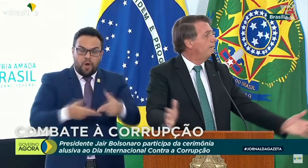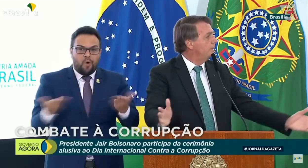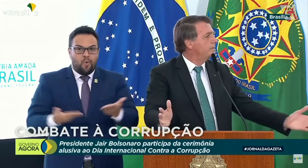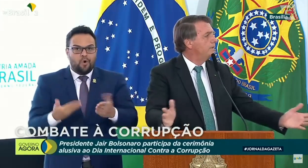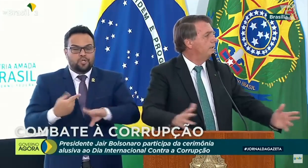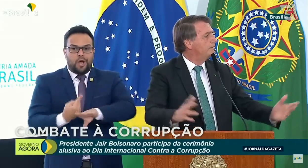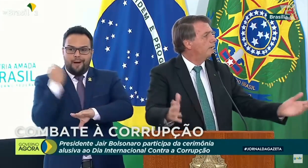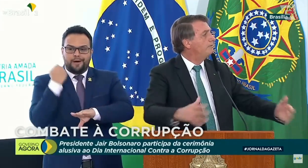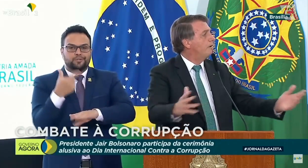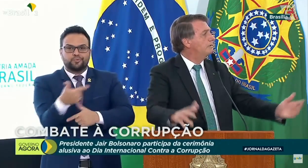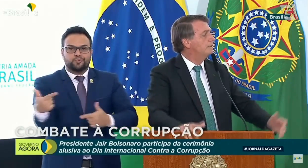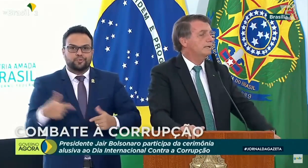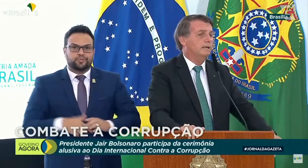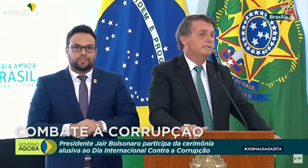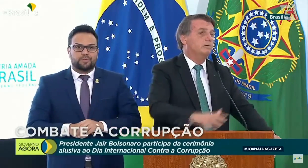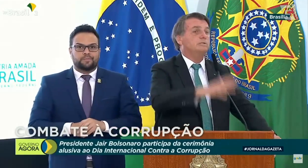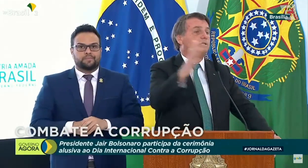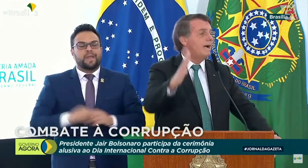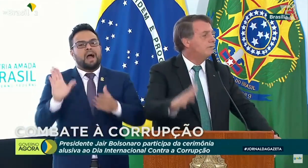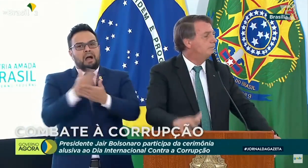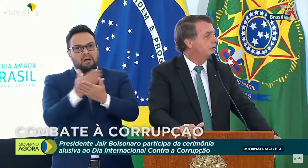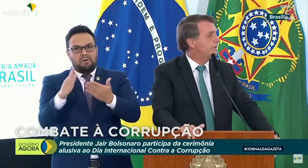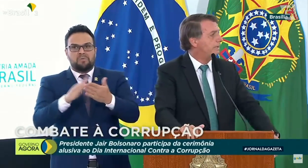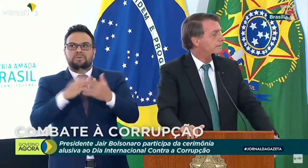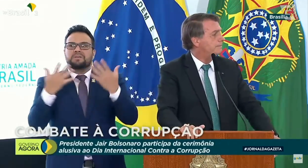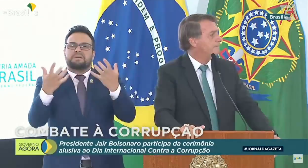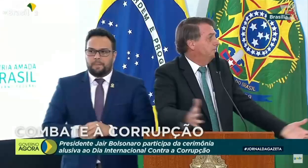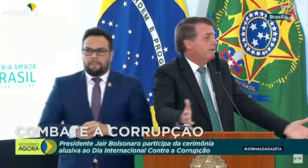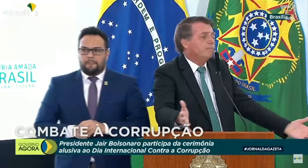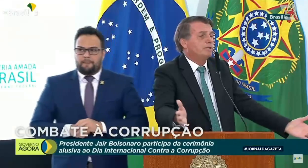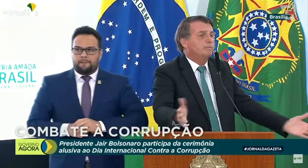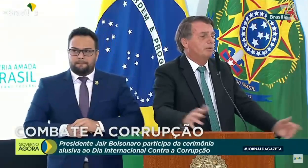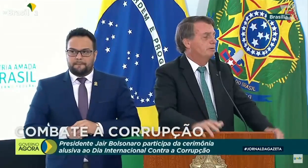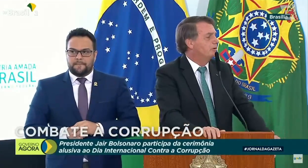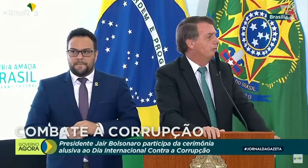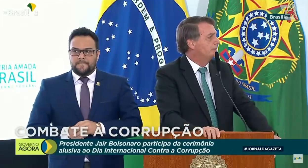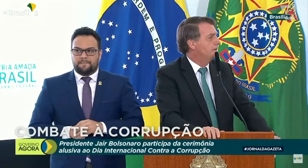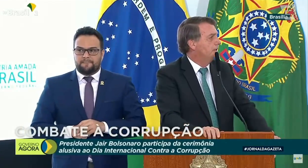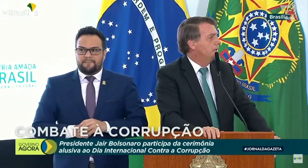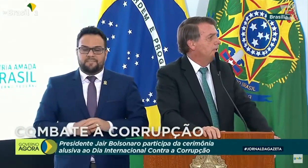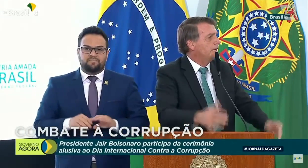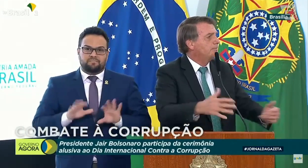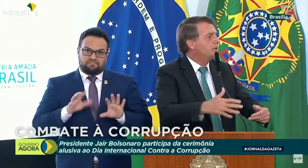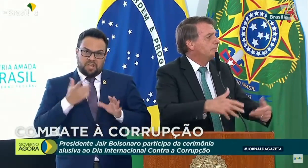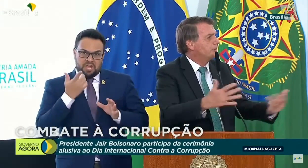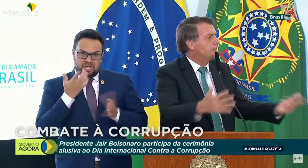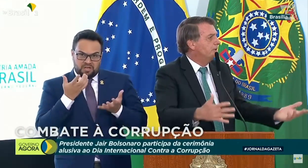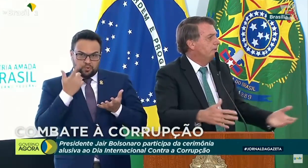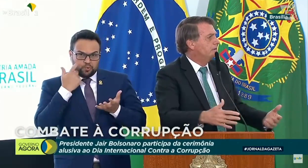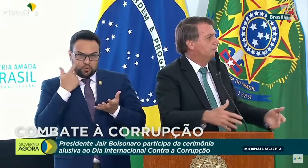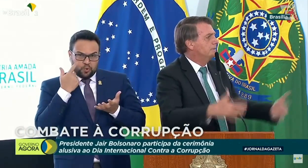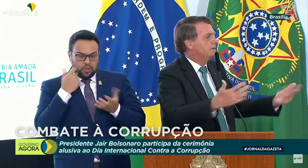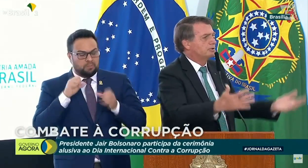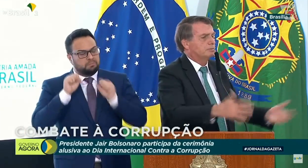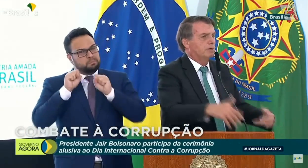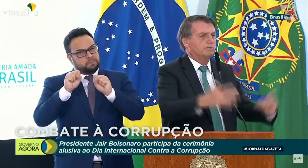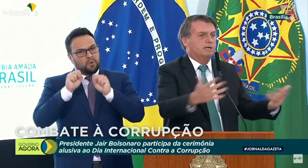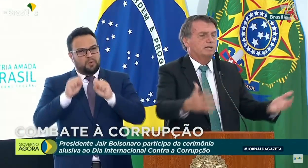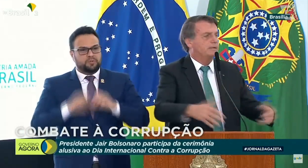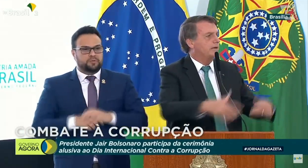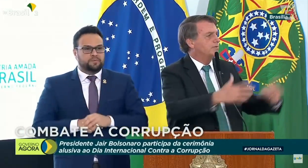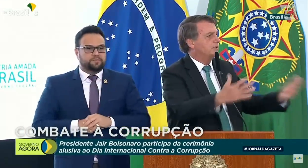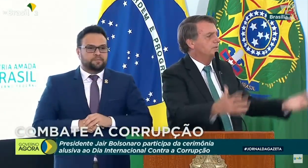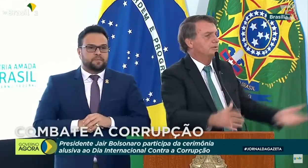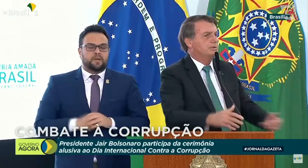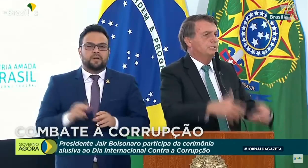em alguns querem ainda né a volta daqueles que lotearam o poder ninguém pode proibir Box ninguém pode proibir o